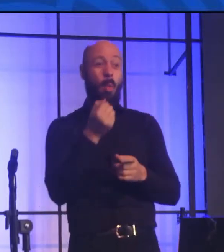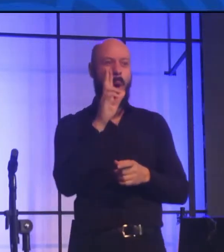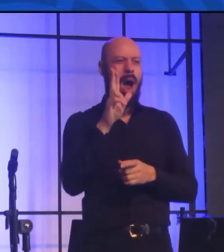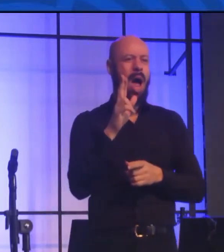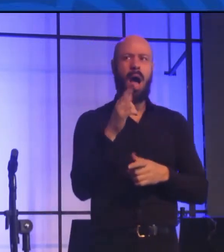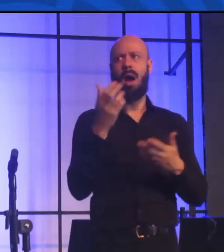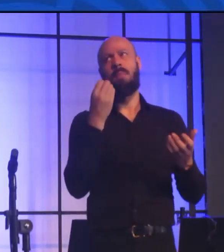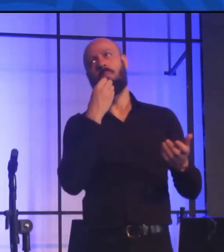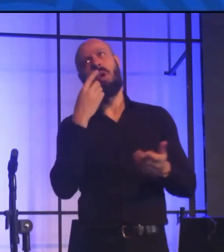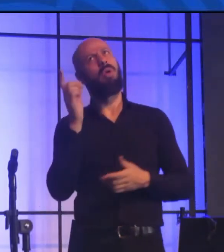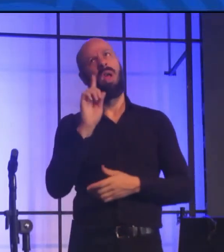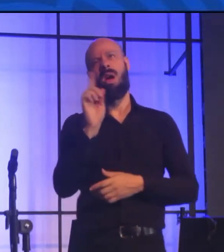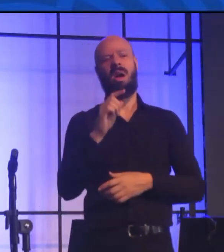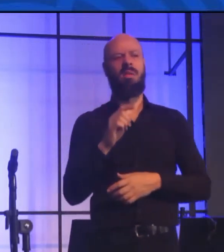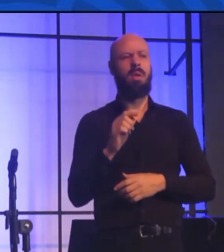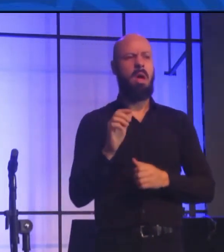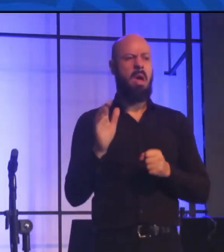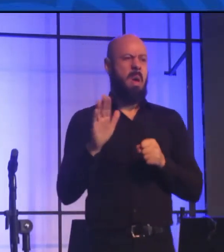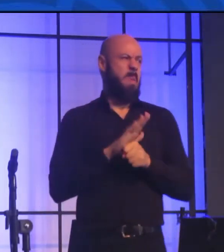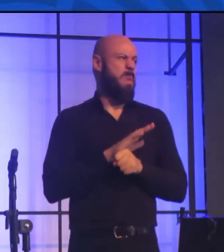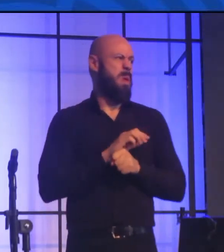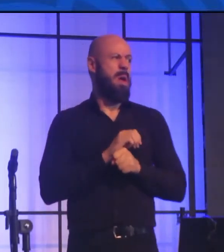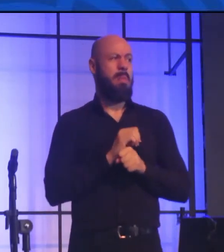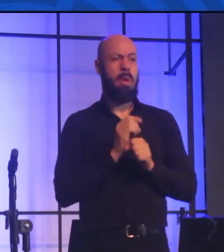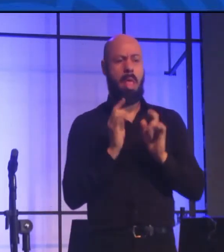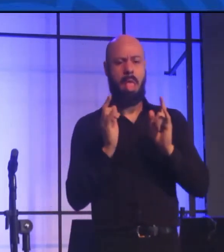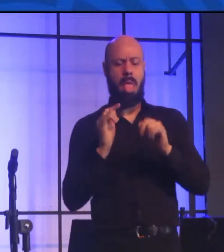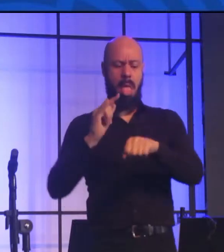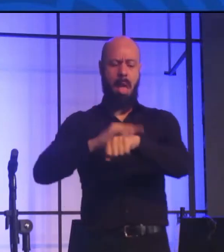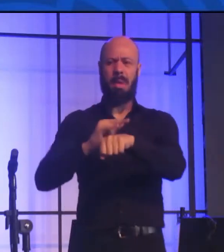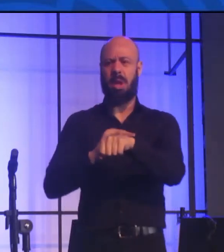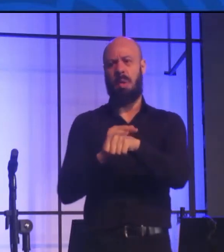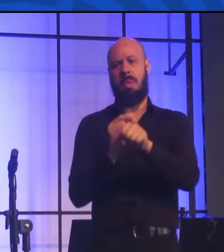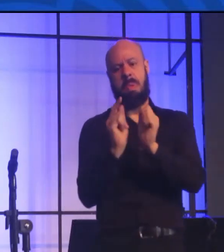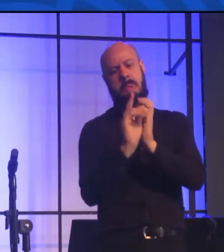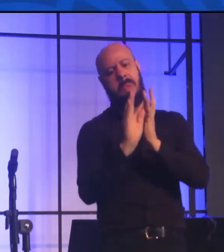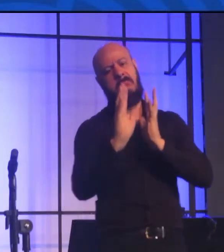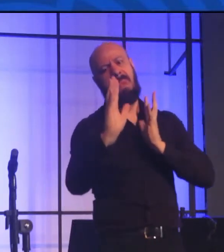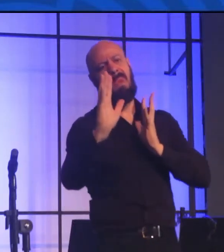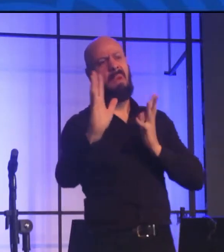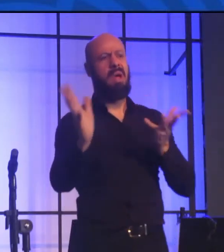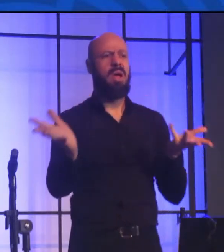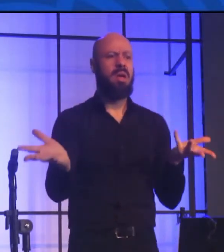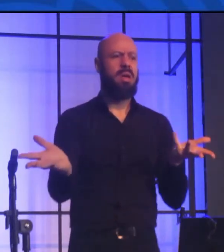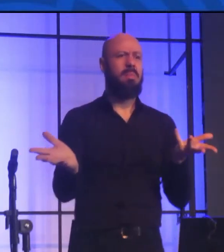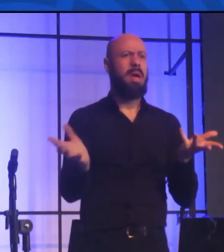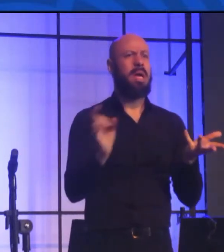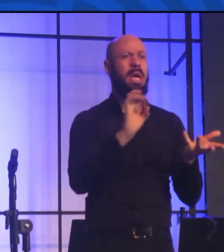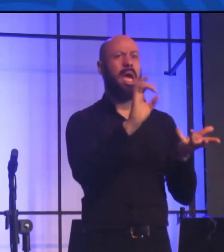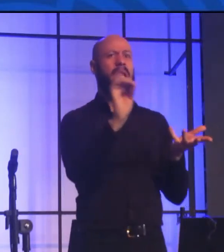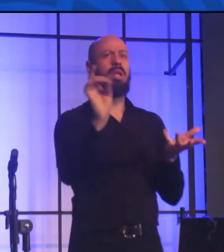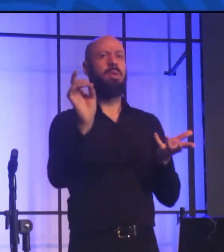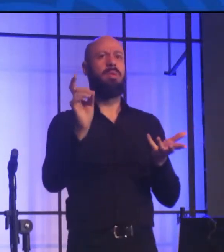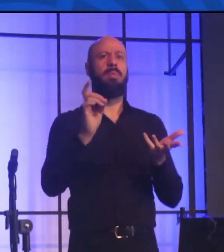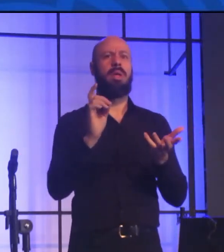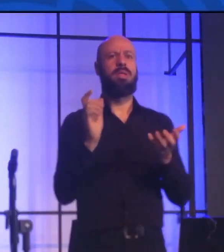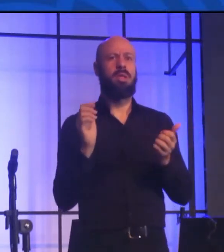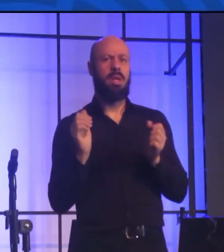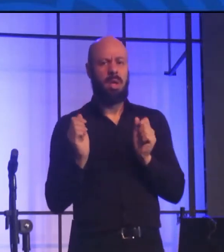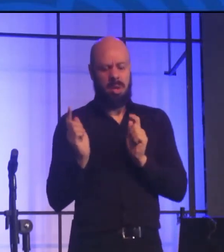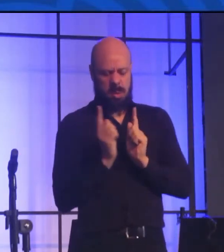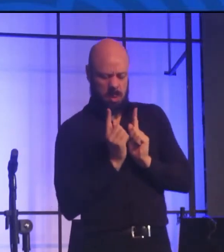está apertado, para entrar no banheiro é uma fila terrível, tem muita gente, está todo mundo mexendo nas minhas coisas. Teria